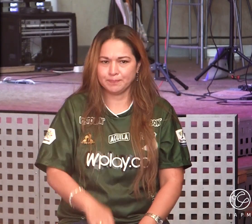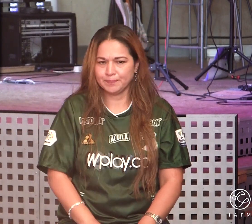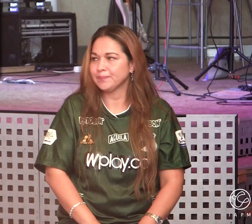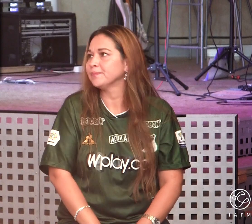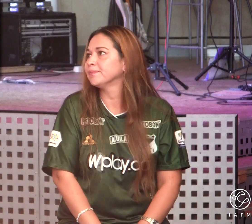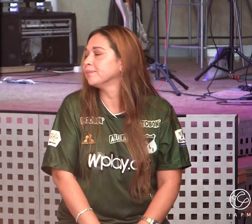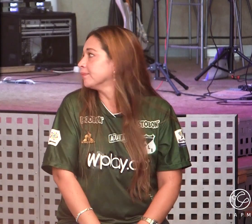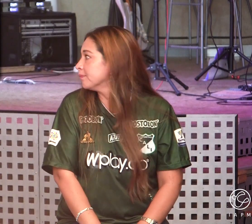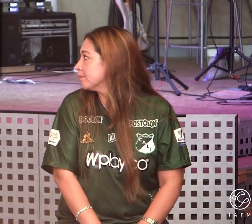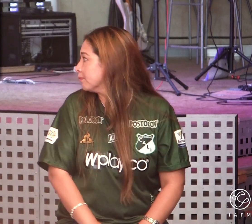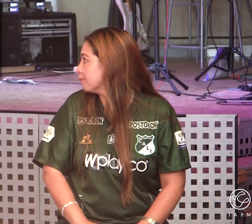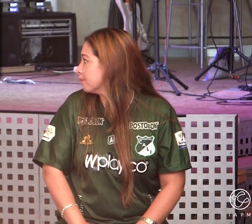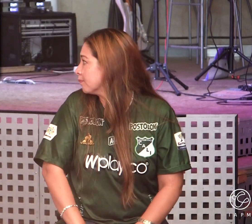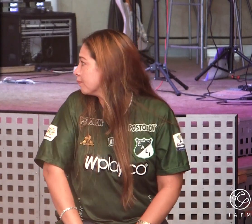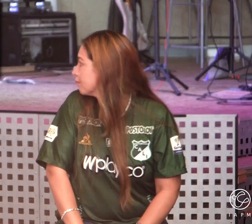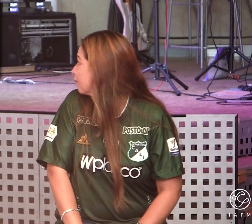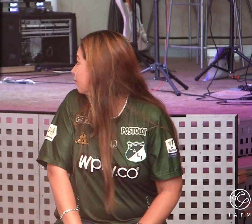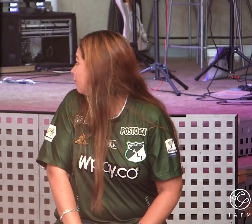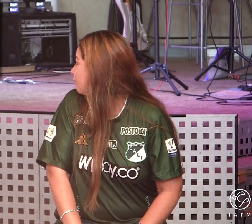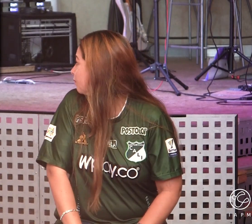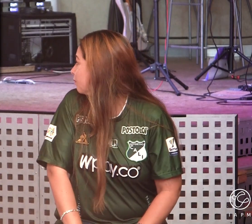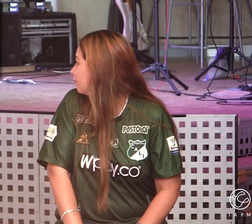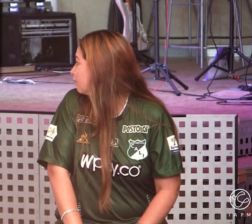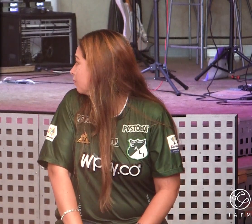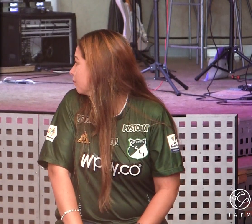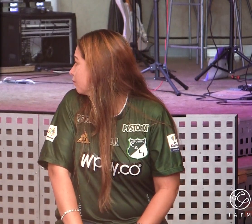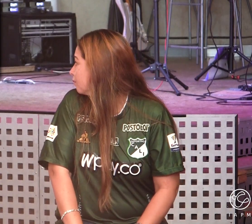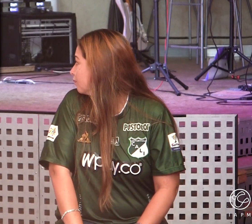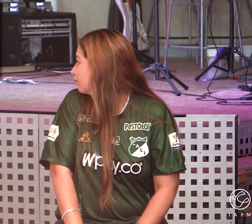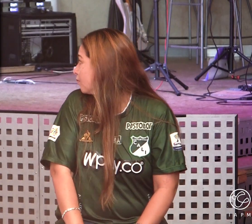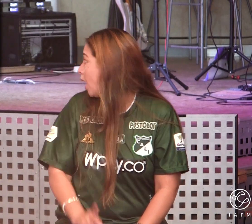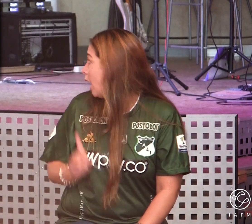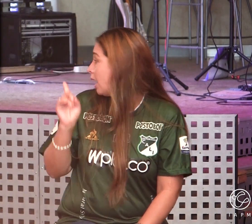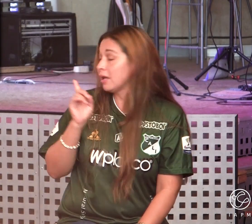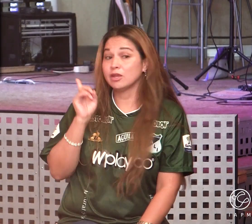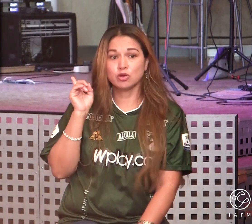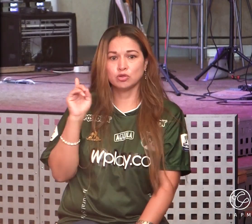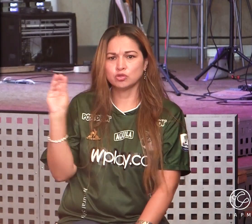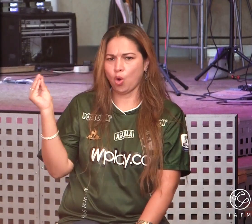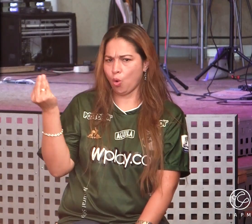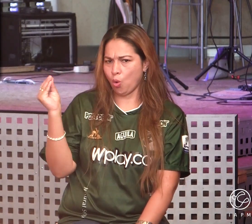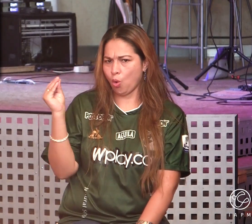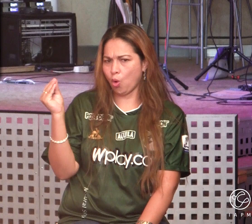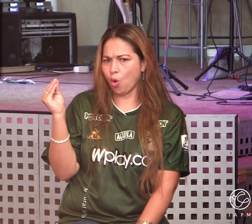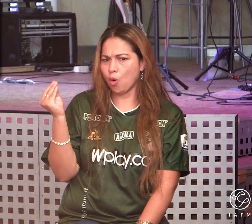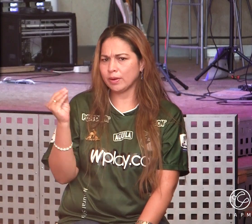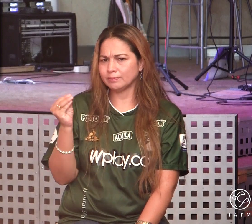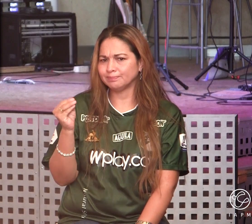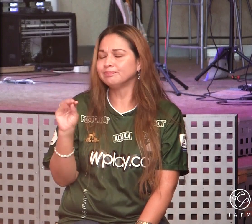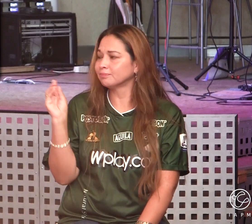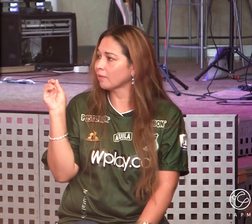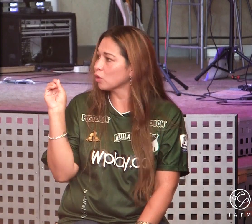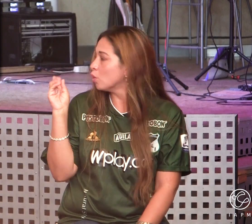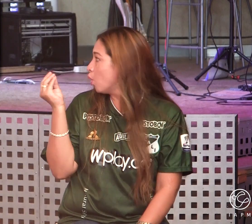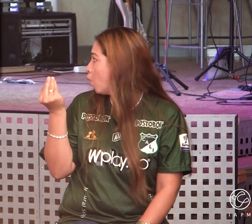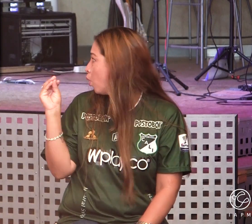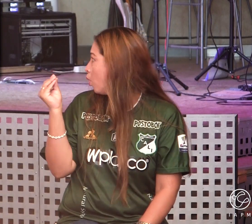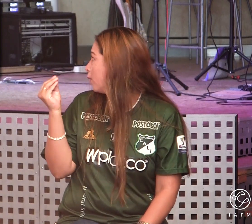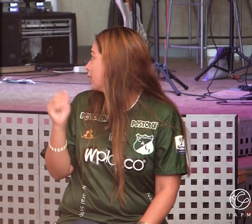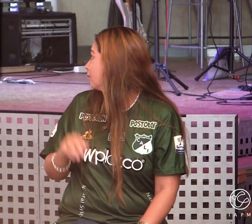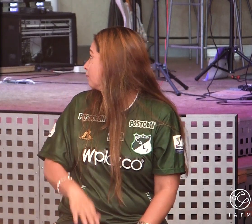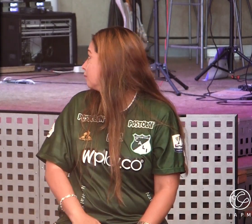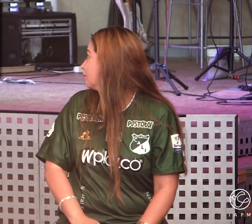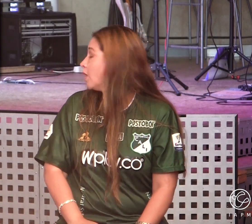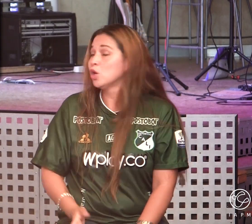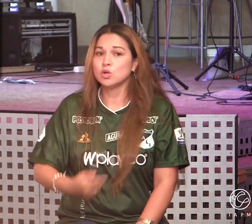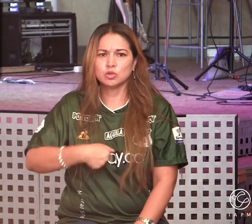todos esto, bueno, recuerden una cosa, y ustedes también, los más jóvenes, nadie se está enjoveneciendo, ¿no? Cuando celebramos un año más de vida, yo no sé por qué nos